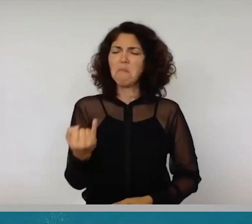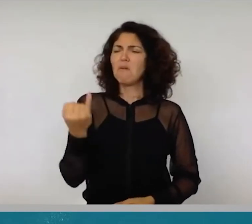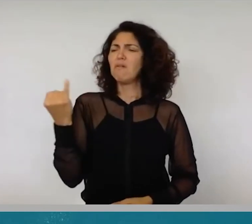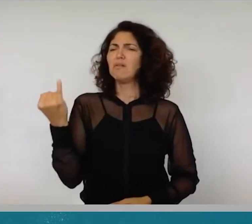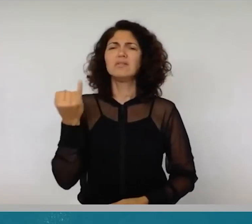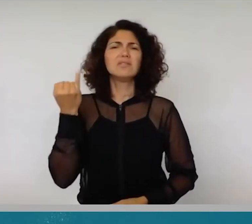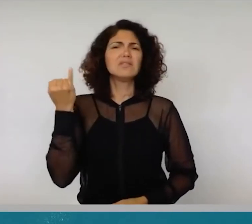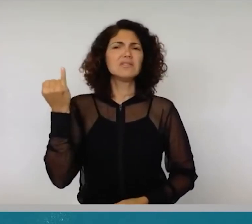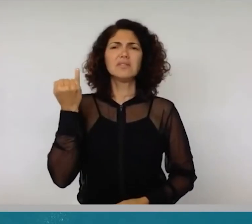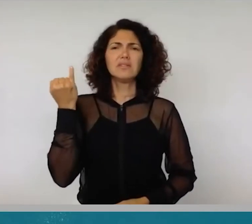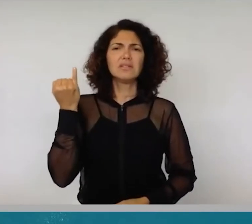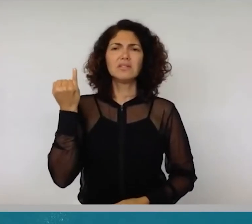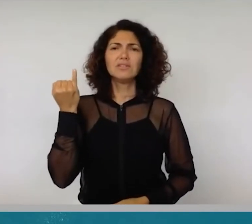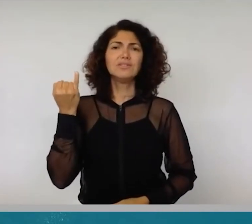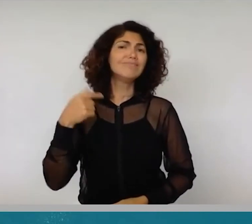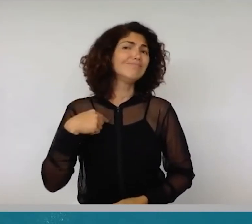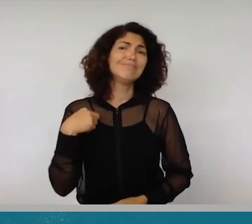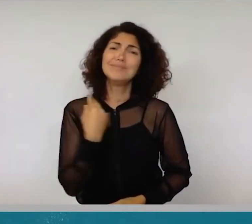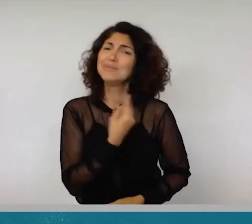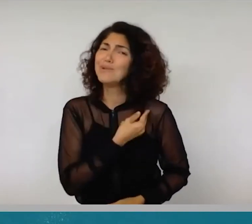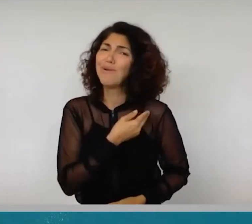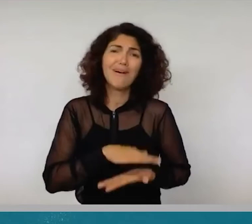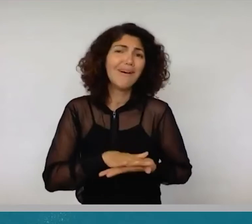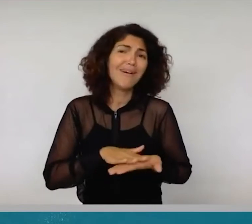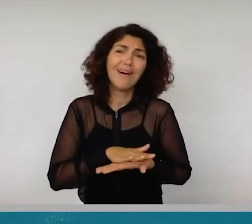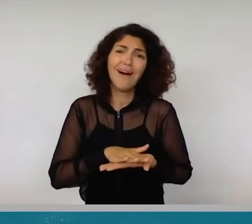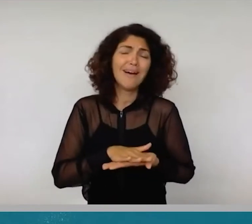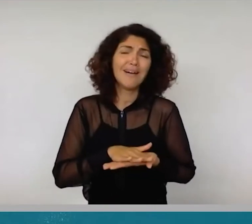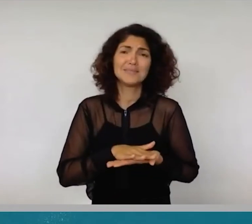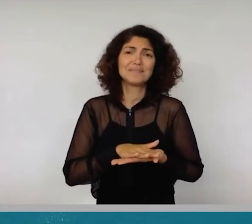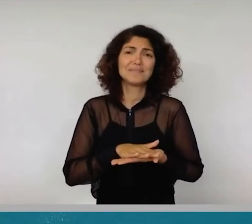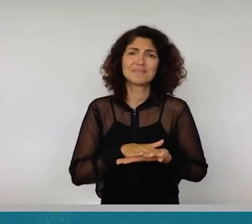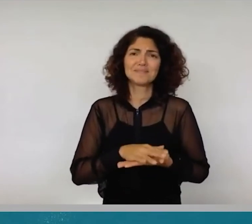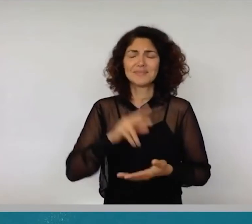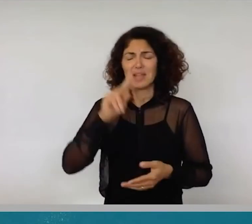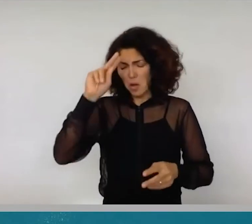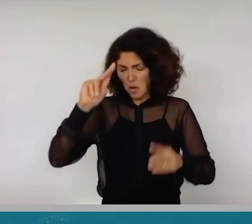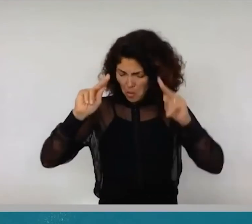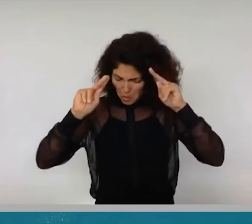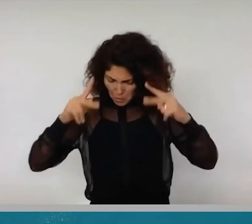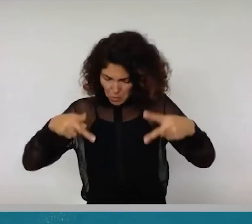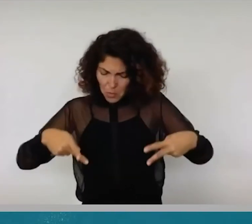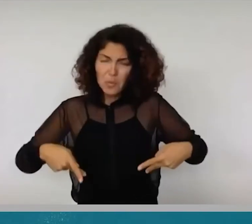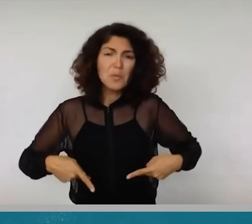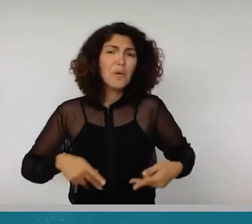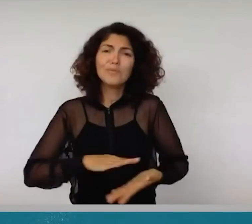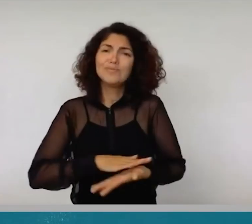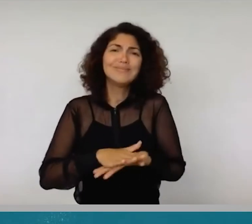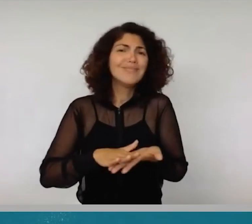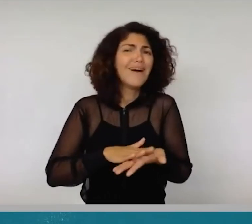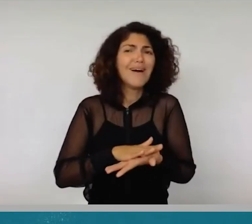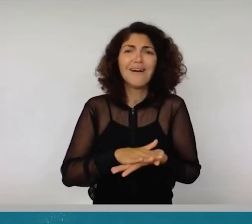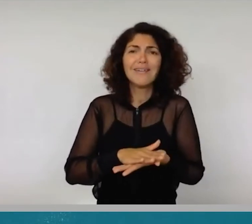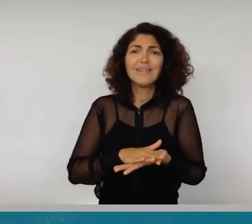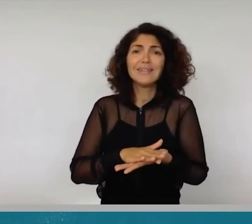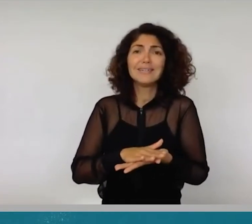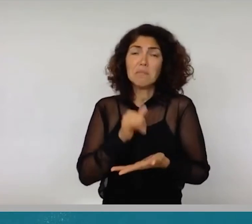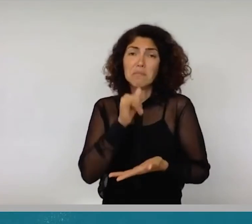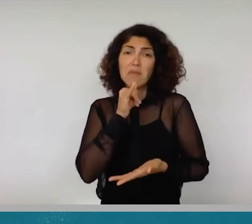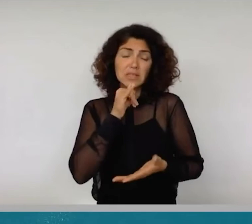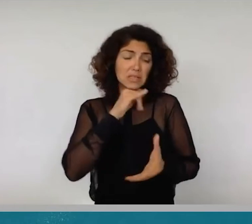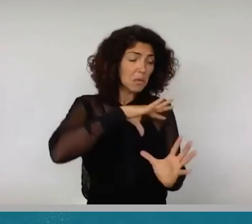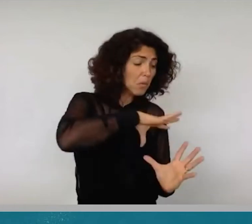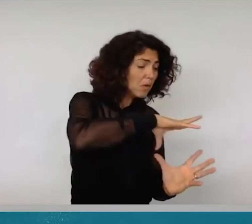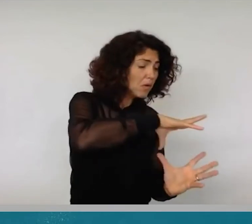O homem, né? Se você olhar, não vou nem falar homem, o planeta Terra,